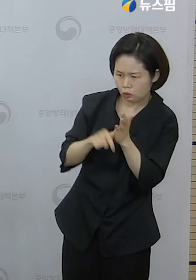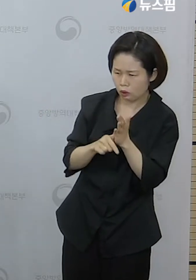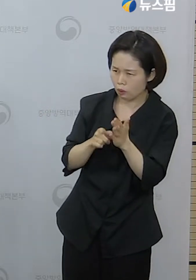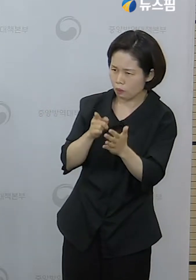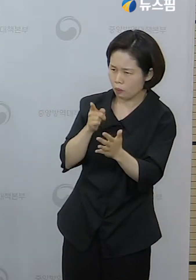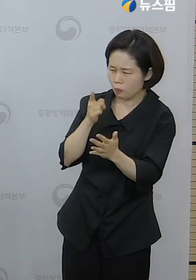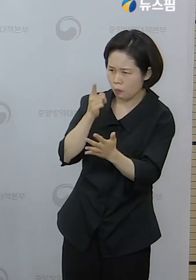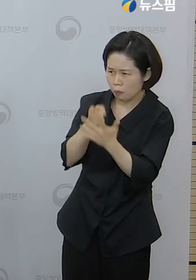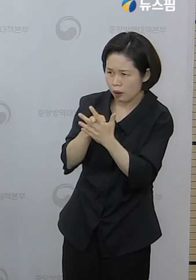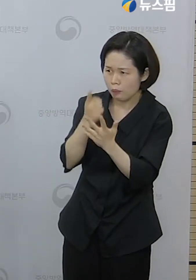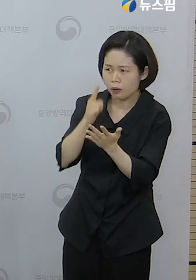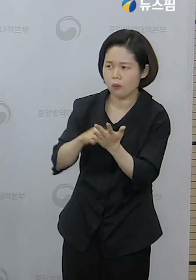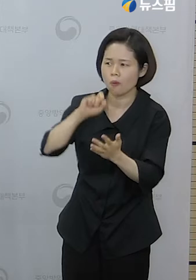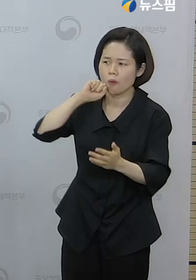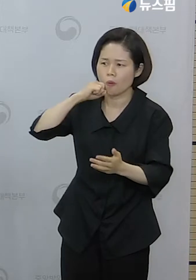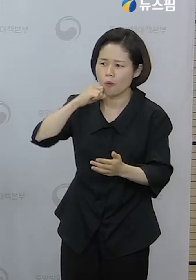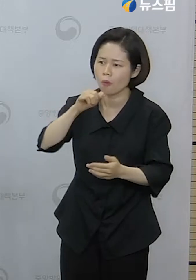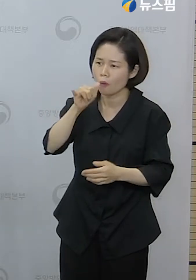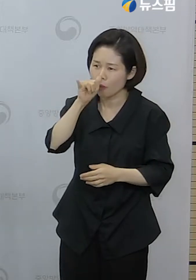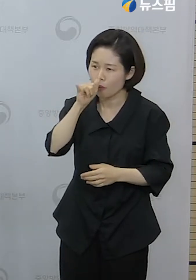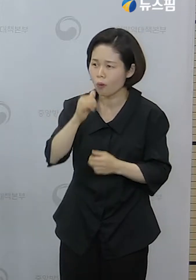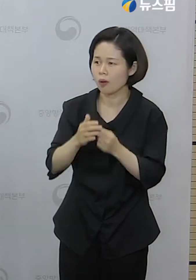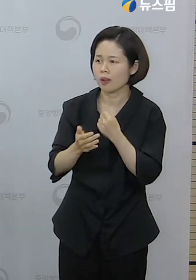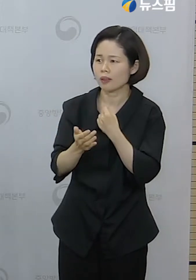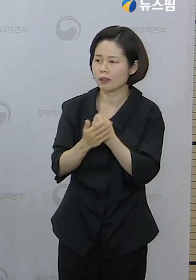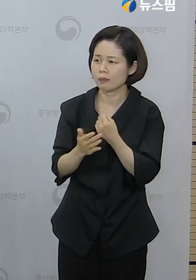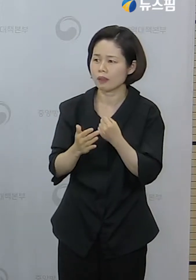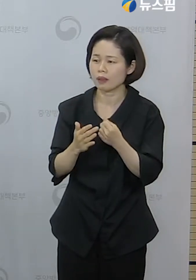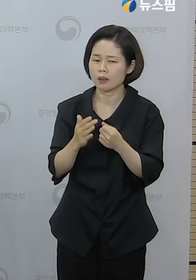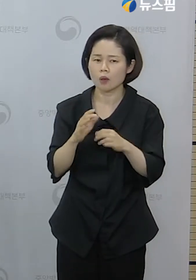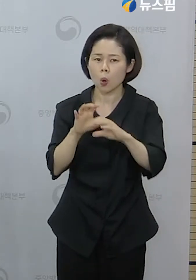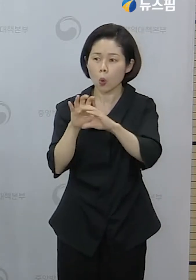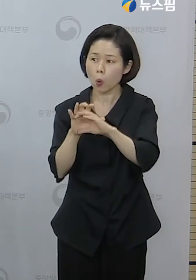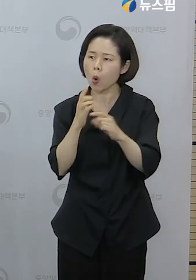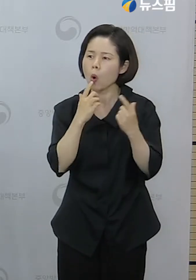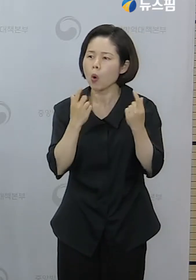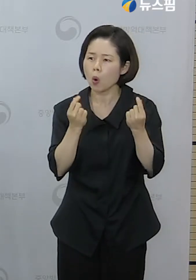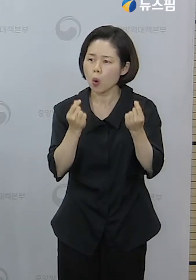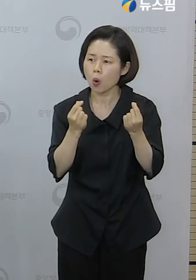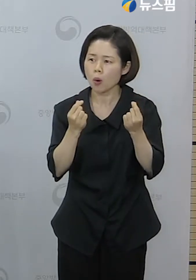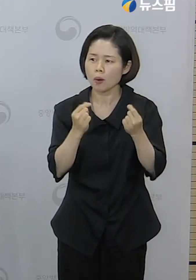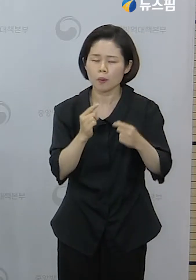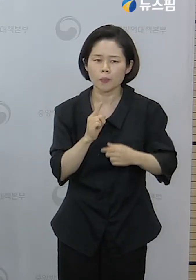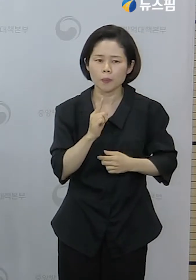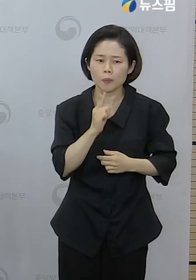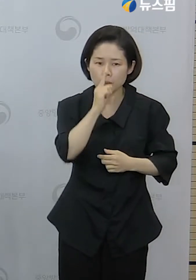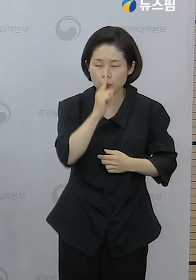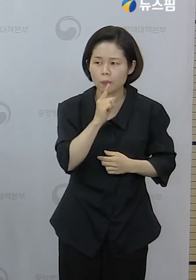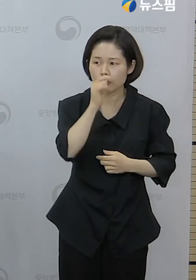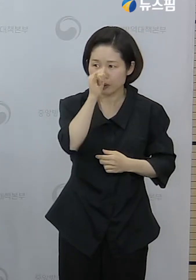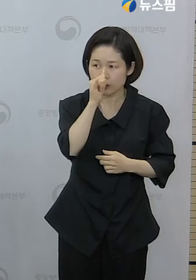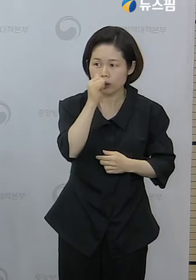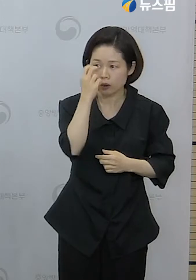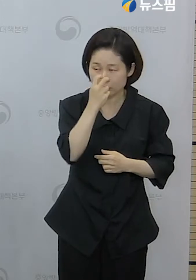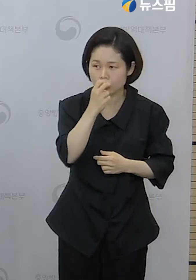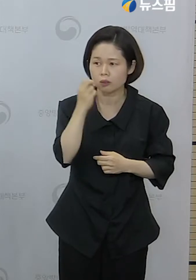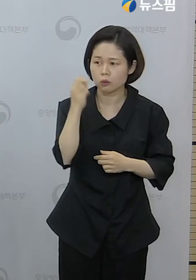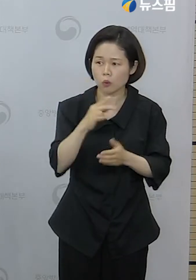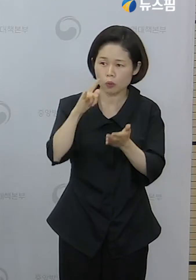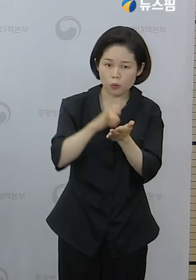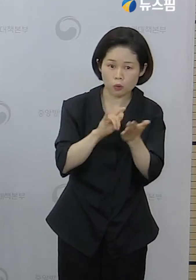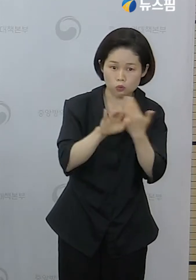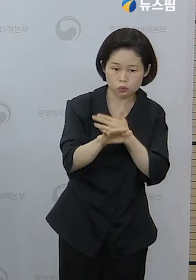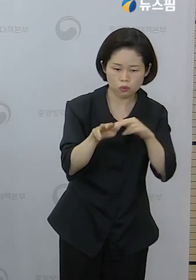PCR이나 입국 직후라도 PCR 검사 등을 실시할 계획은 없는지 궁금하다는 질문이 있습니다.